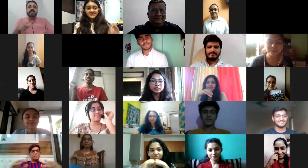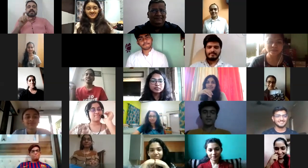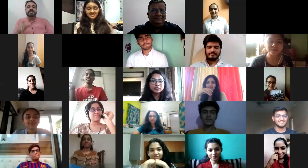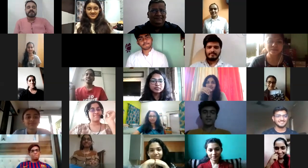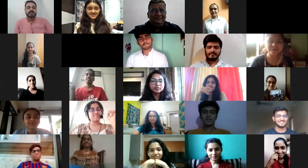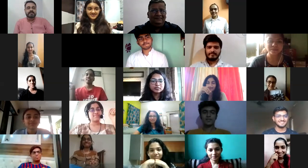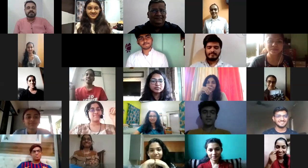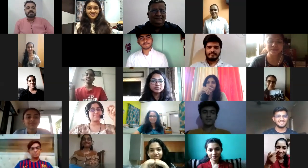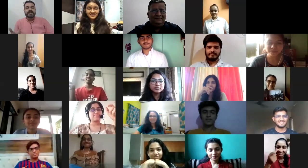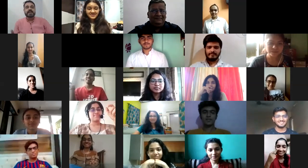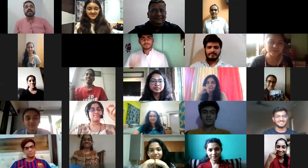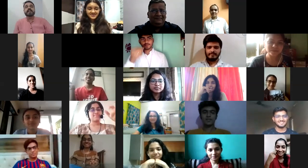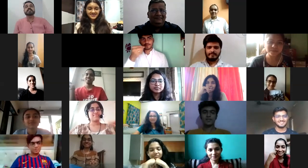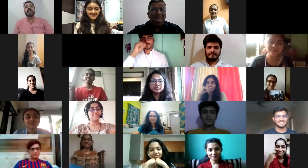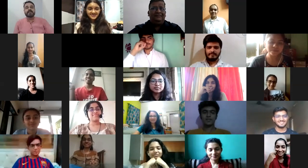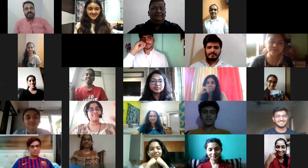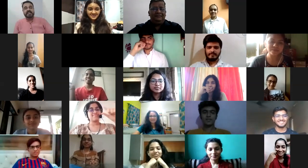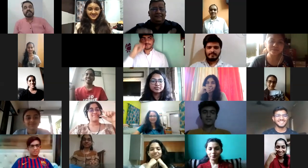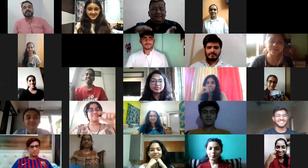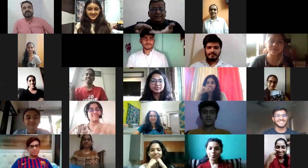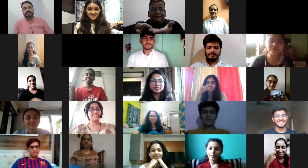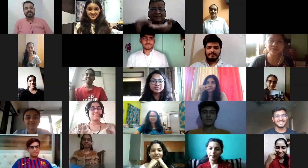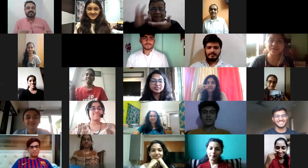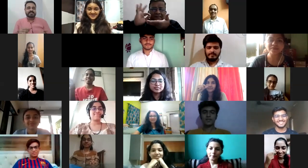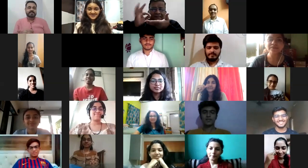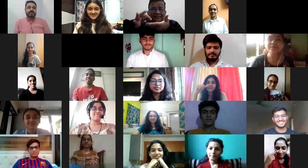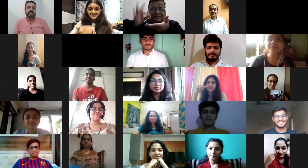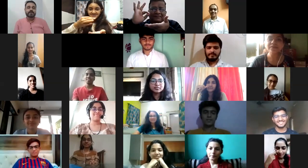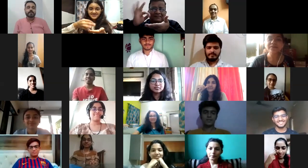है? चाय का क्या साइन है? चाय. Tea. Can look at Gopal.